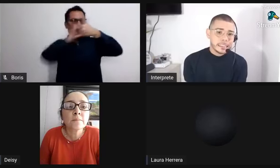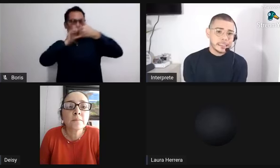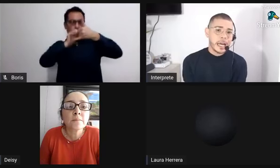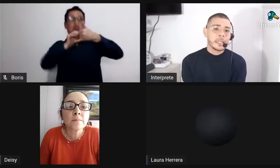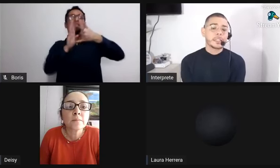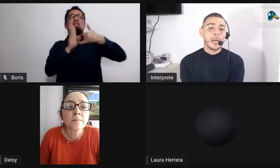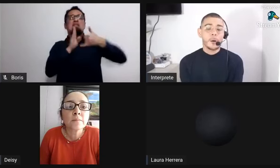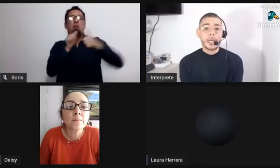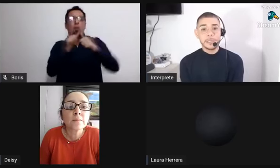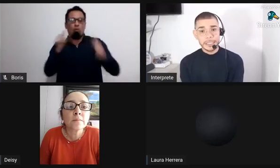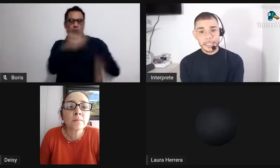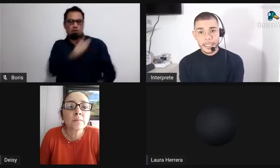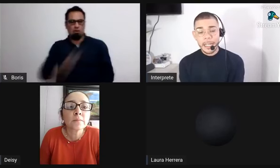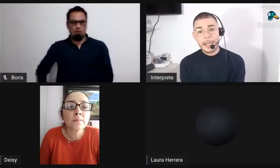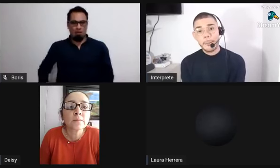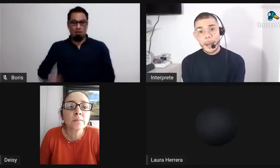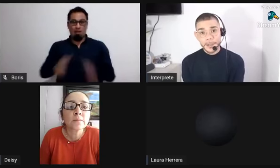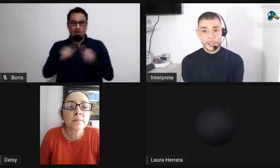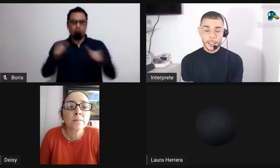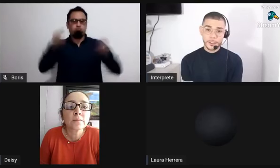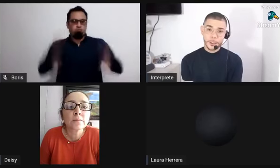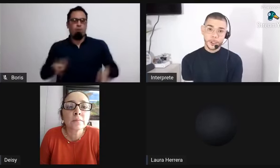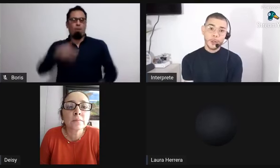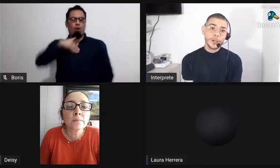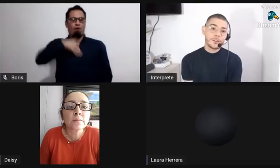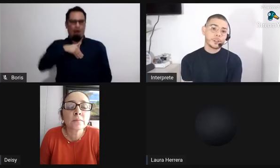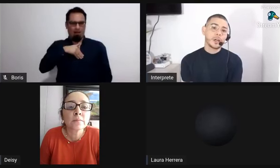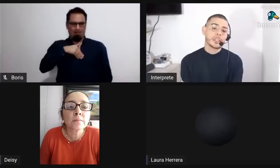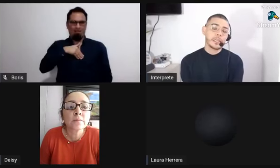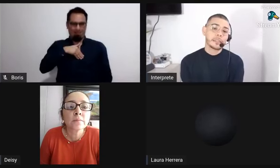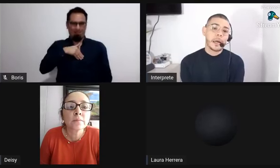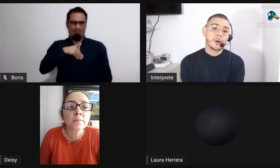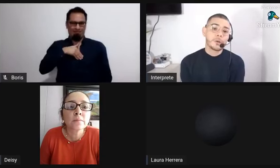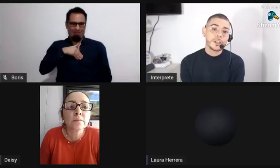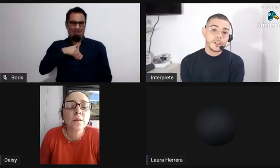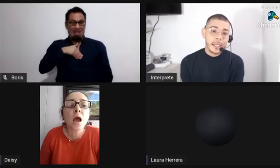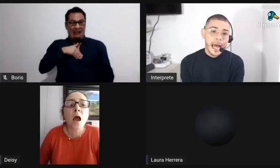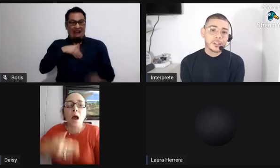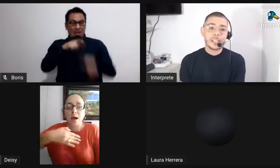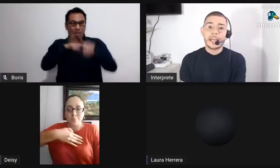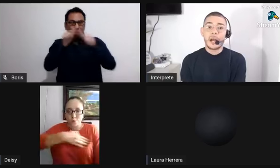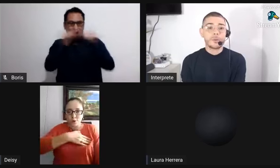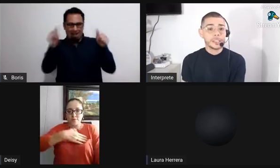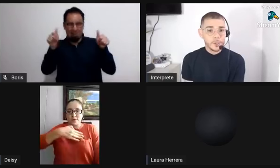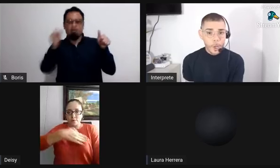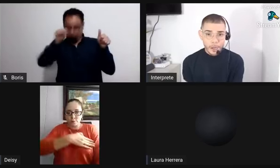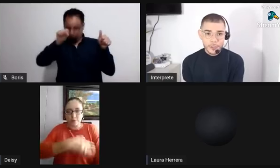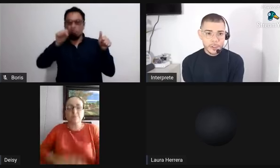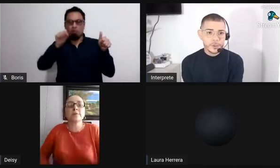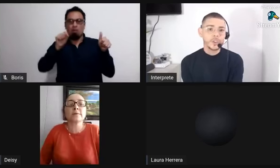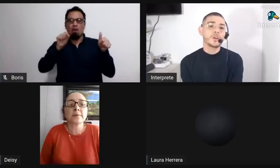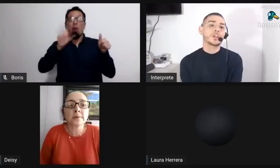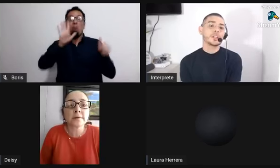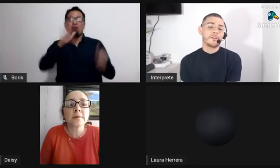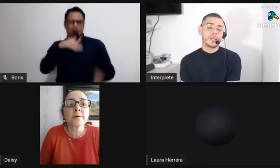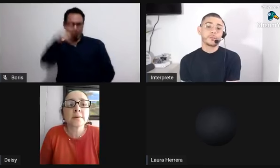centralista. Digamos que a pesar de que eran varios territorios geográficos quienes estaban unificados, era una sola constitución y había un